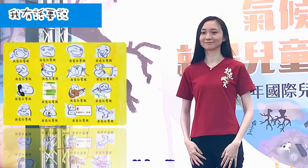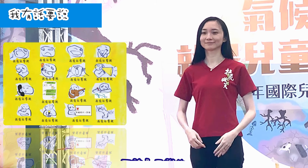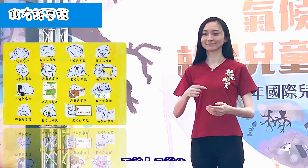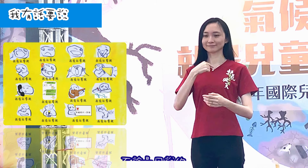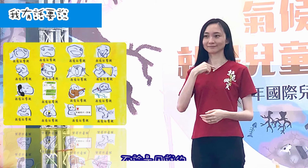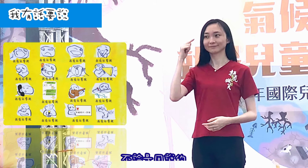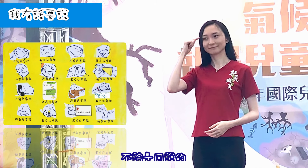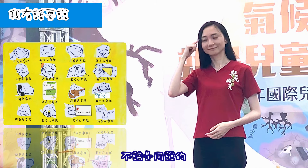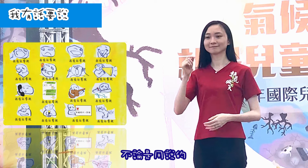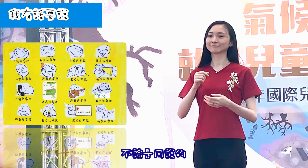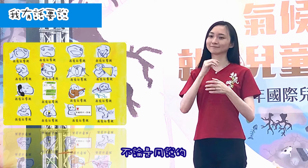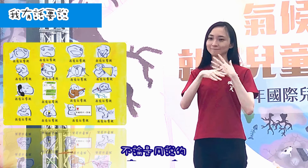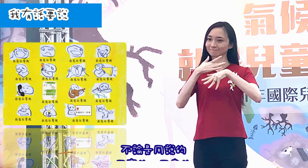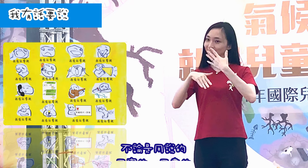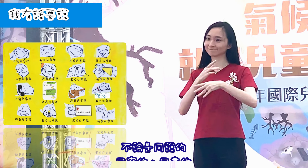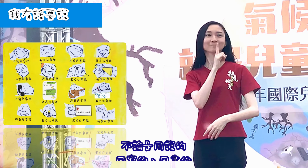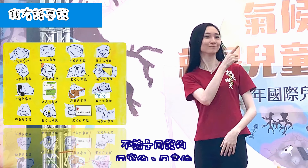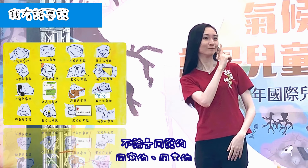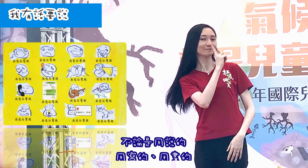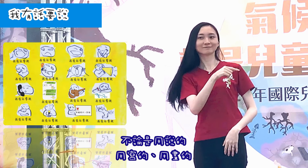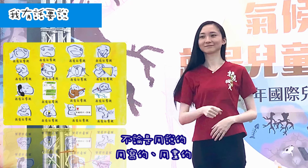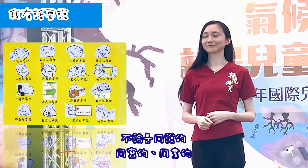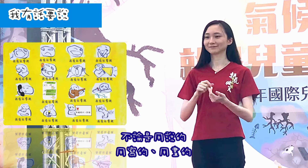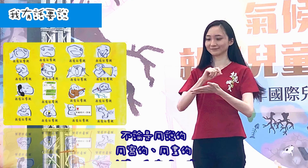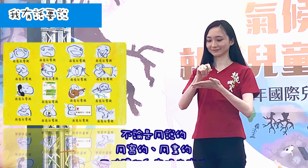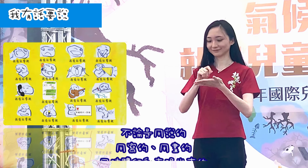是用说的、用写的、